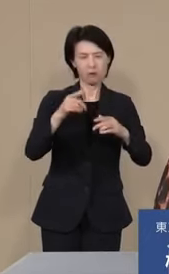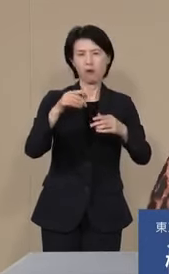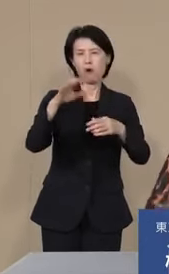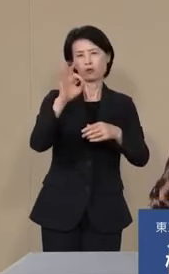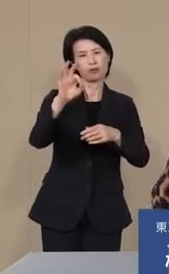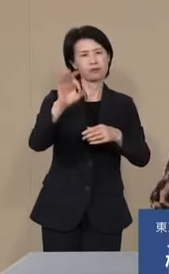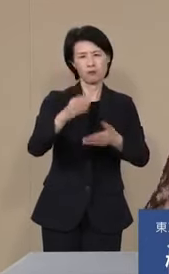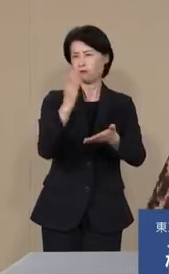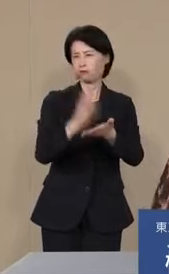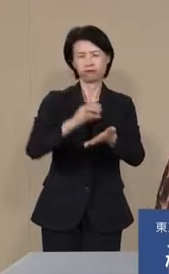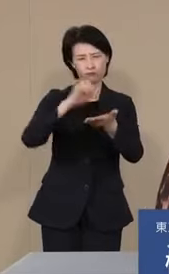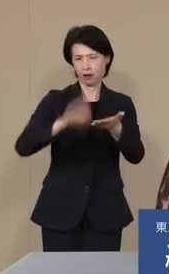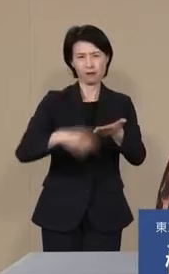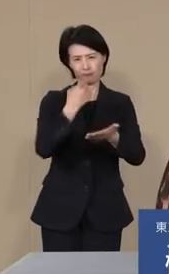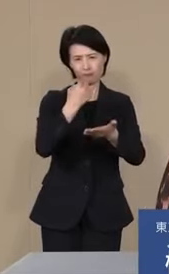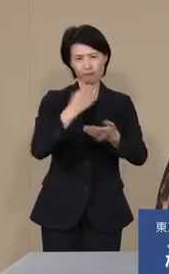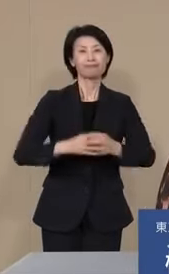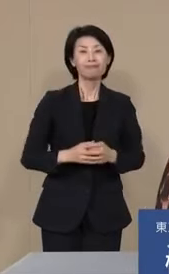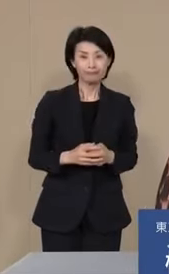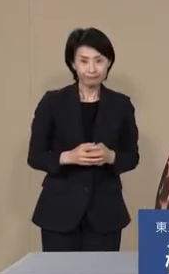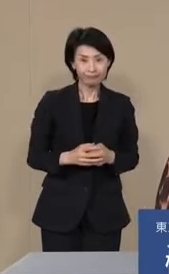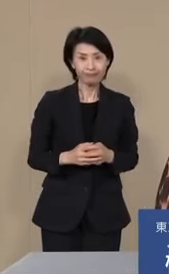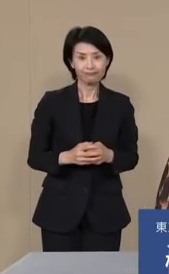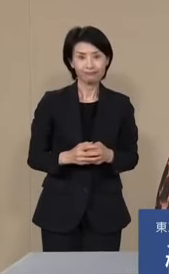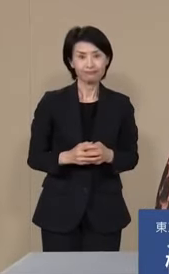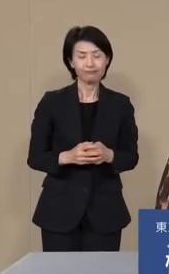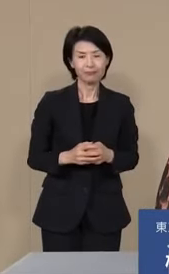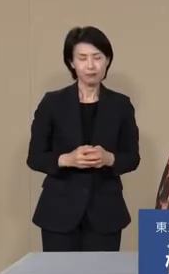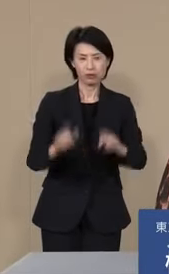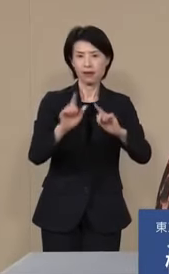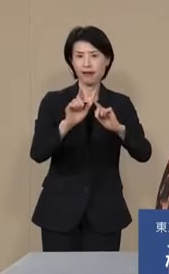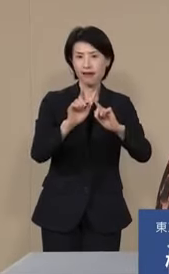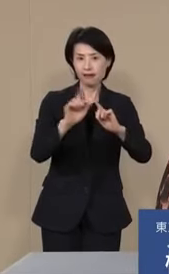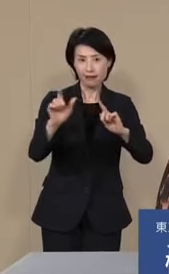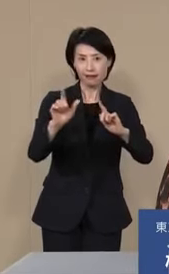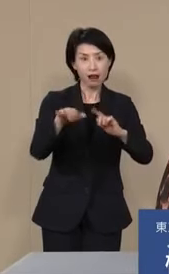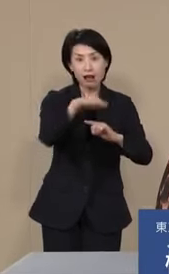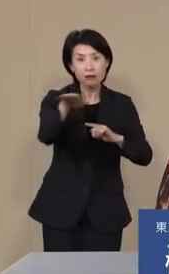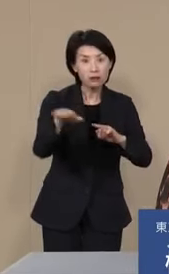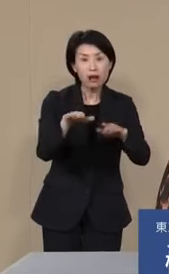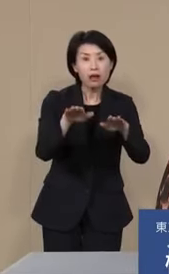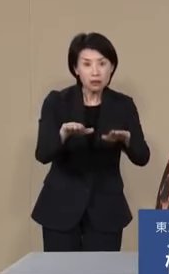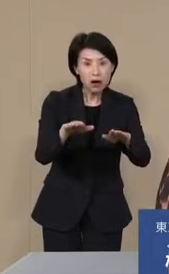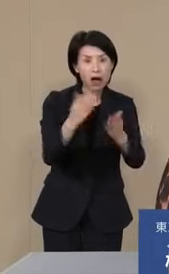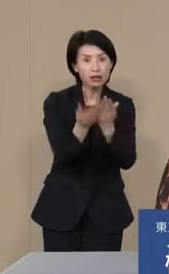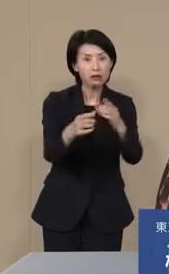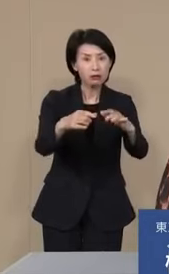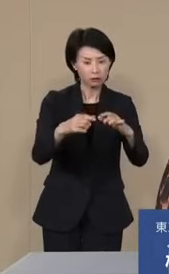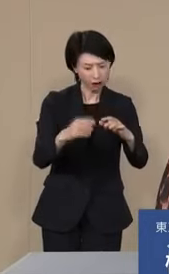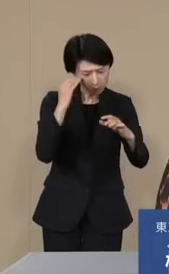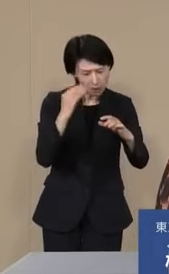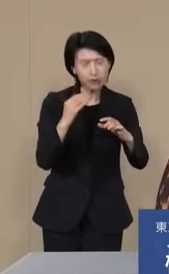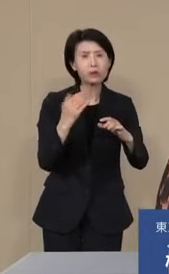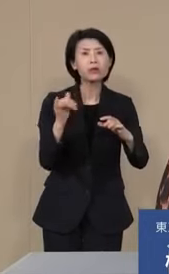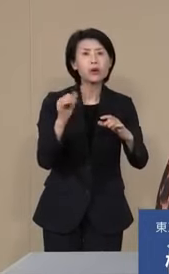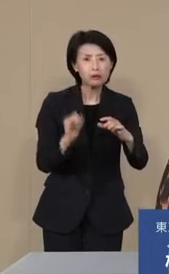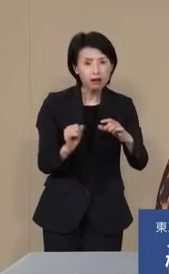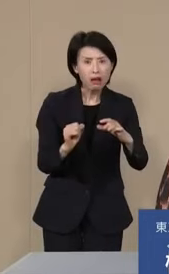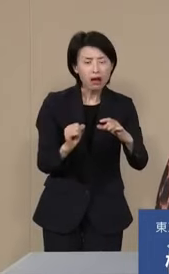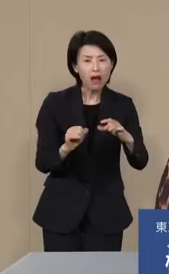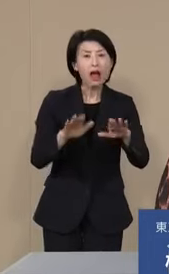あるからな覚えとけもしNHKから請求書が届いてお困りのあなたはNHKと